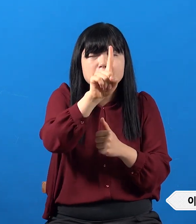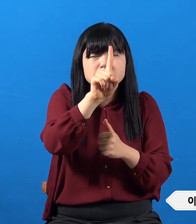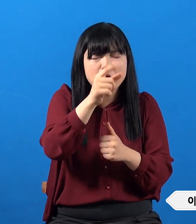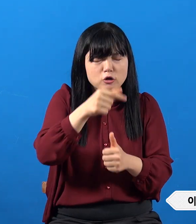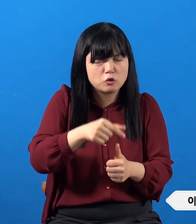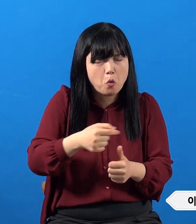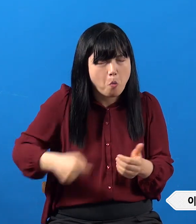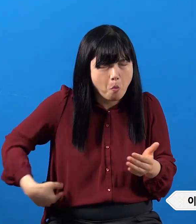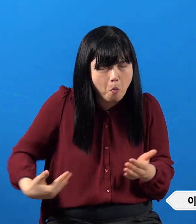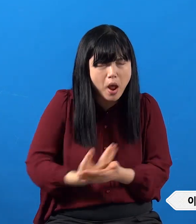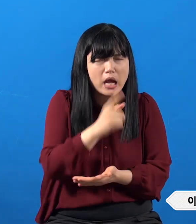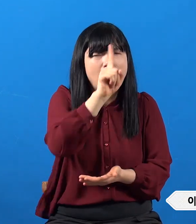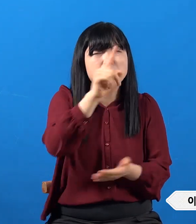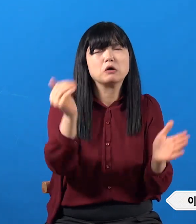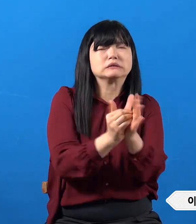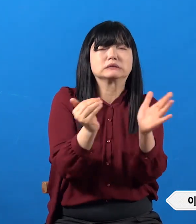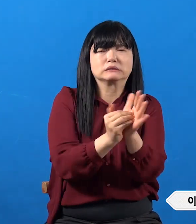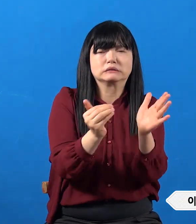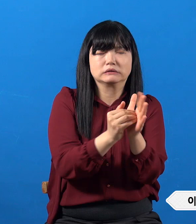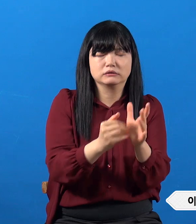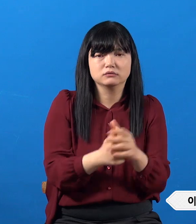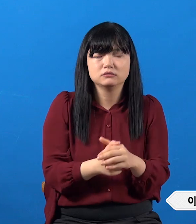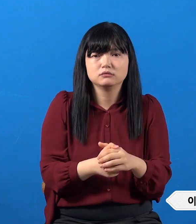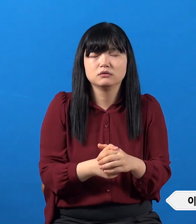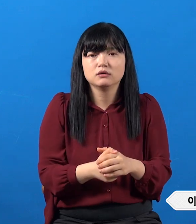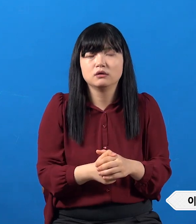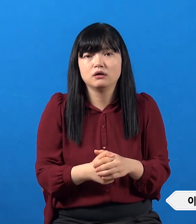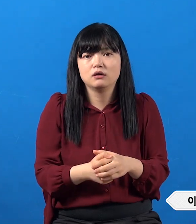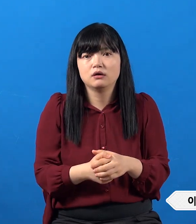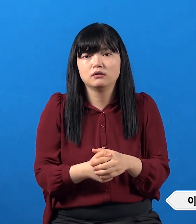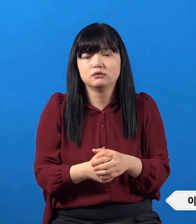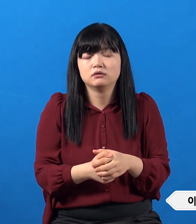회개, 회개는 한 번만 하면 된다. 한 번만.